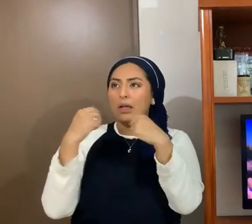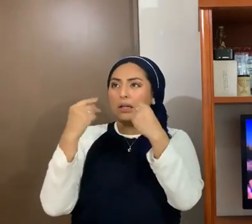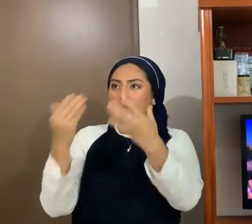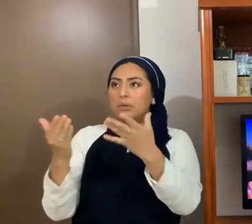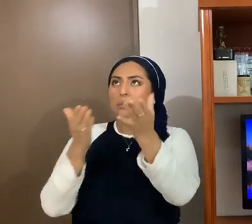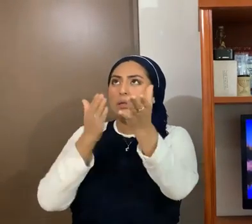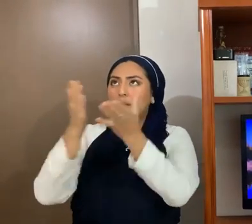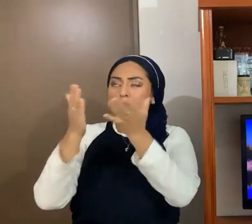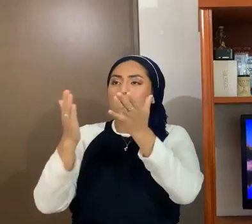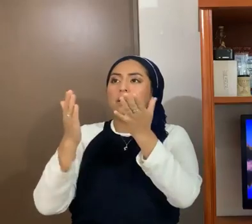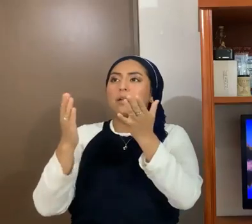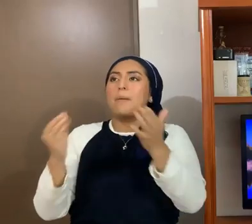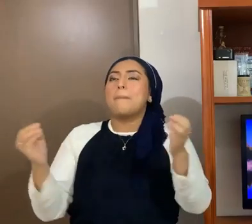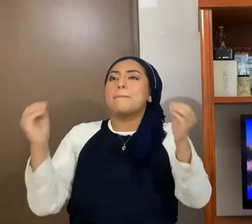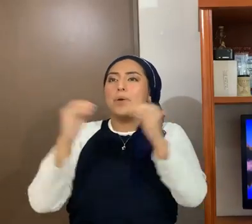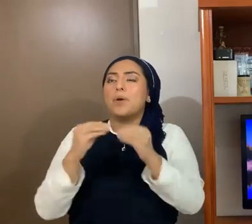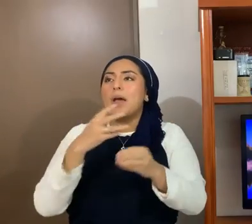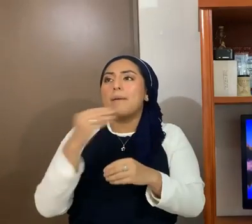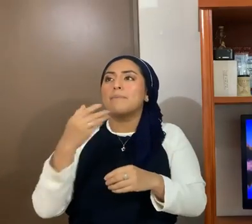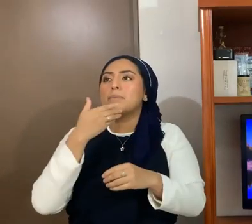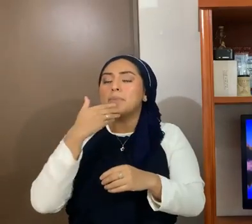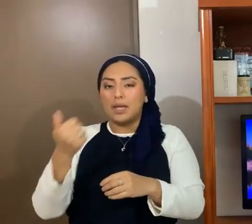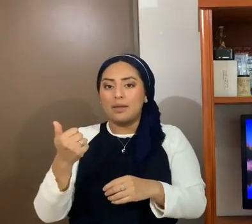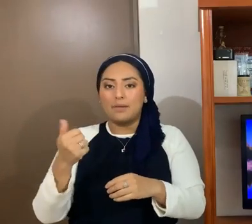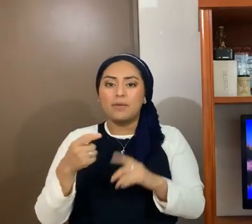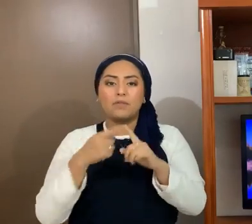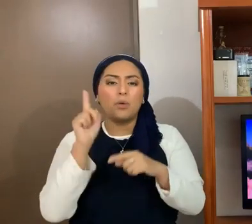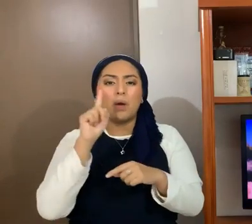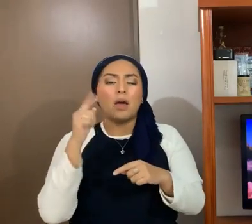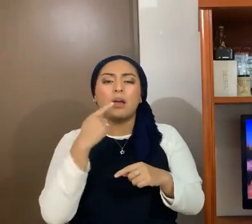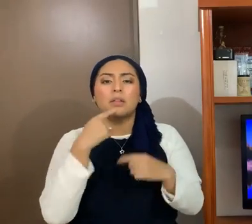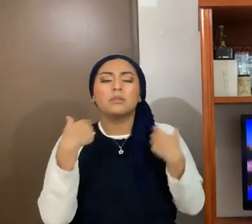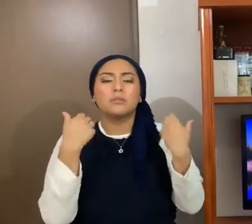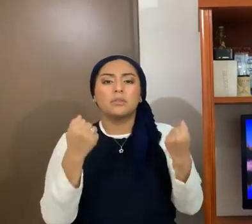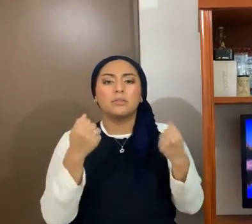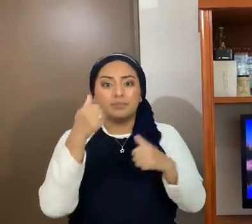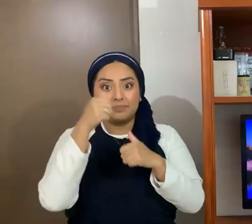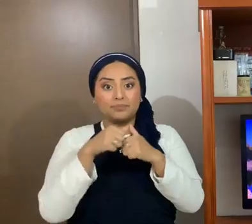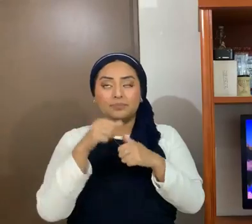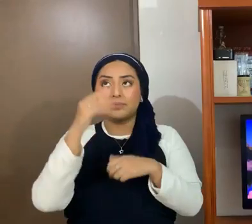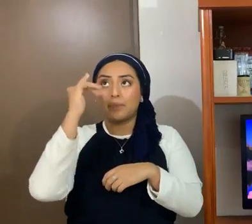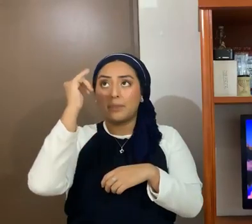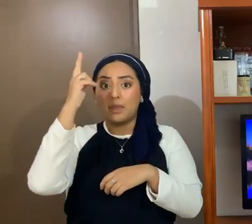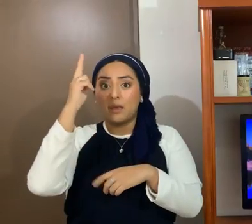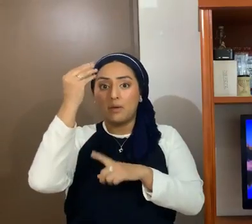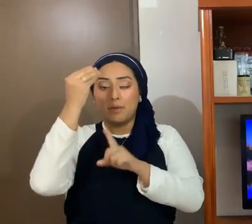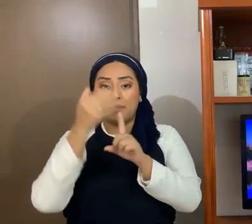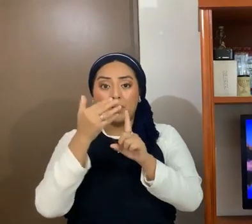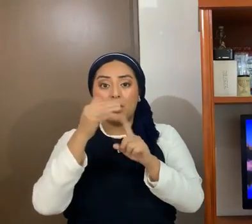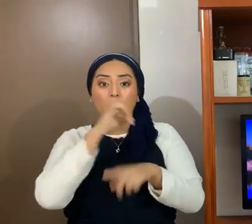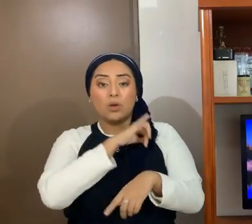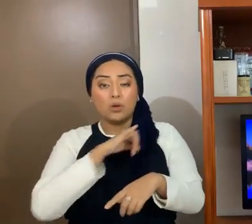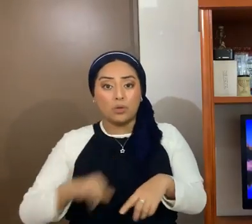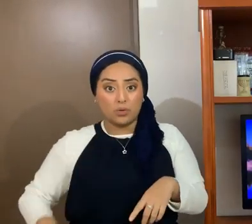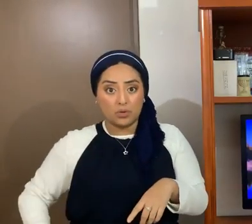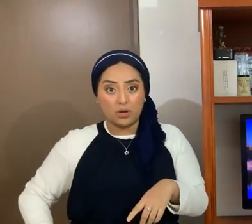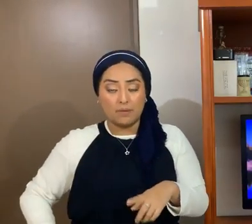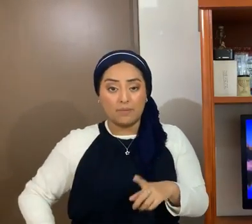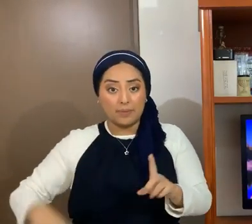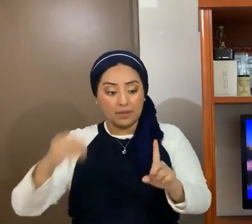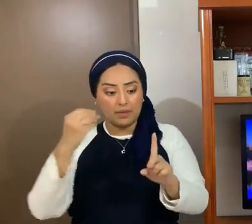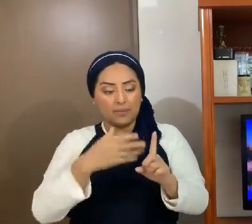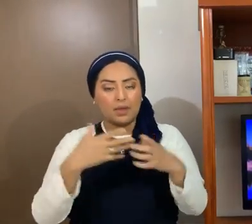podamos servir más y mejor. ¿De dónde digo esfuérzate? No le dijo el Eterno a Josué y a través de